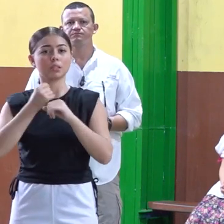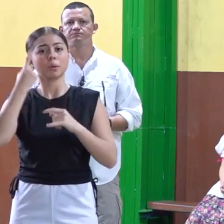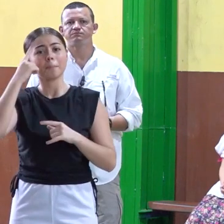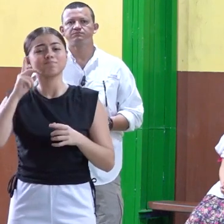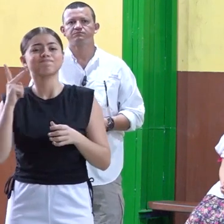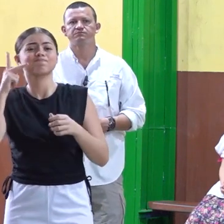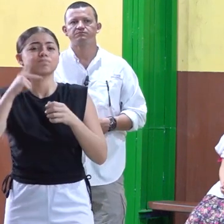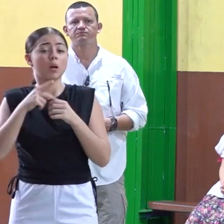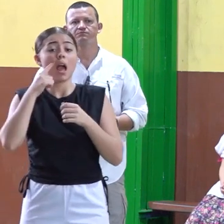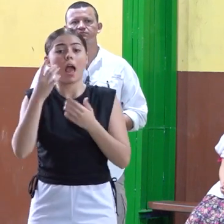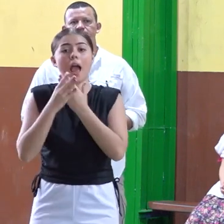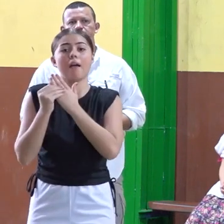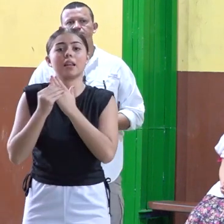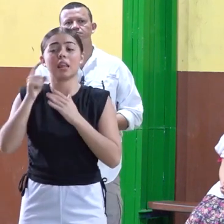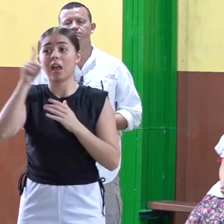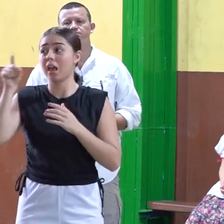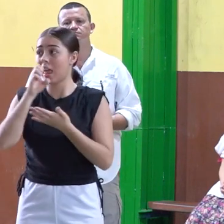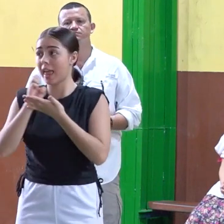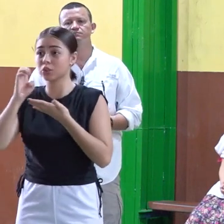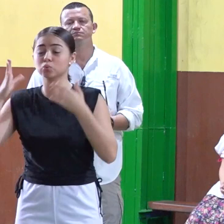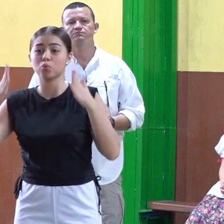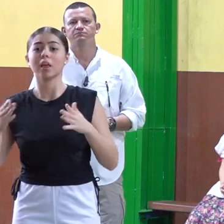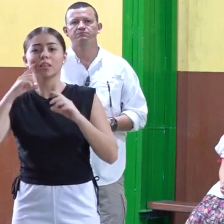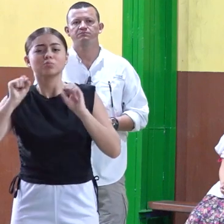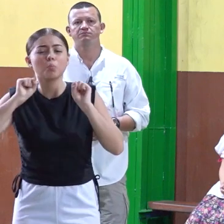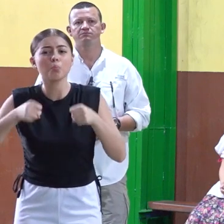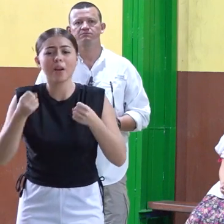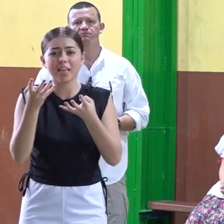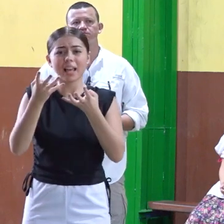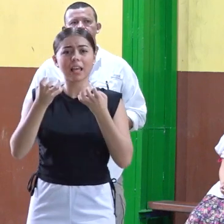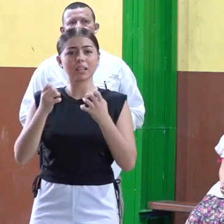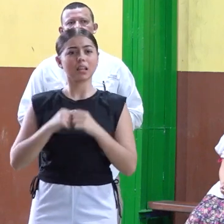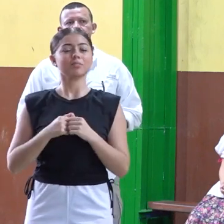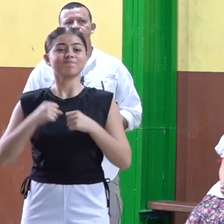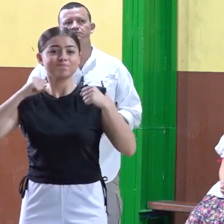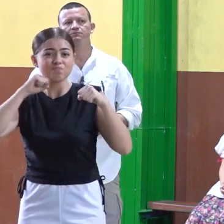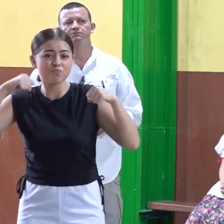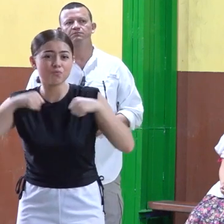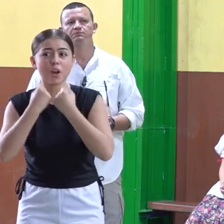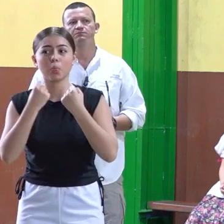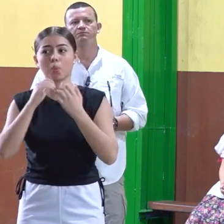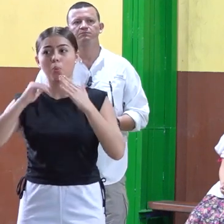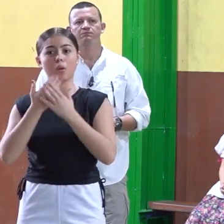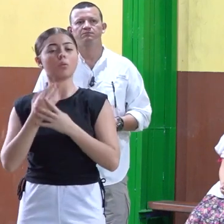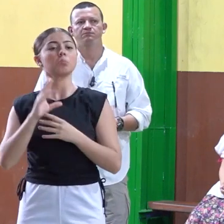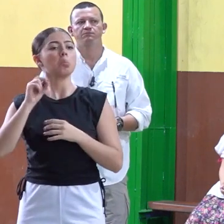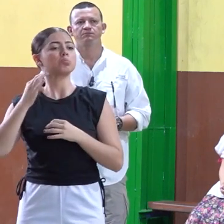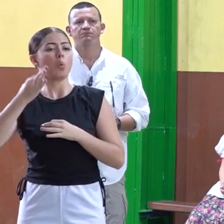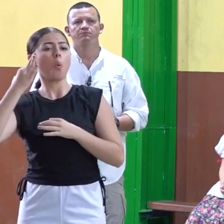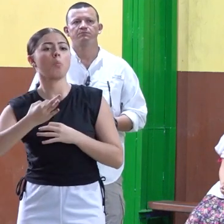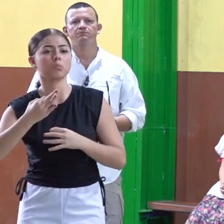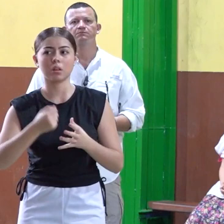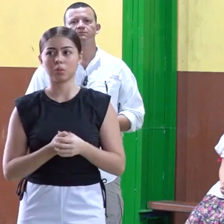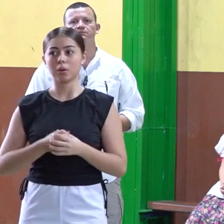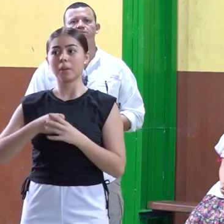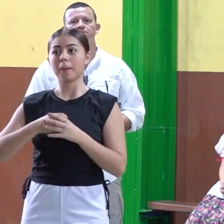las habilidades de aquellos estudiantes que puedan y que quieran asumir ese reto. No es obligatorio, pero para